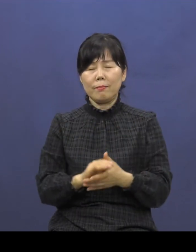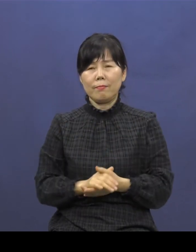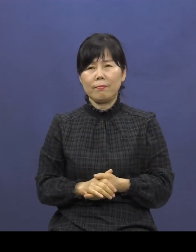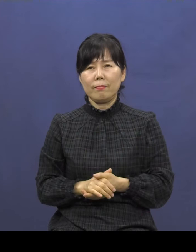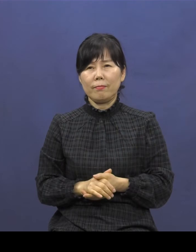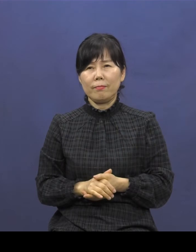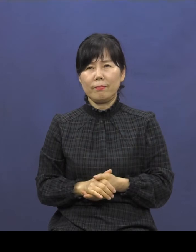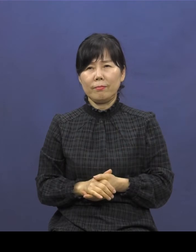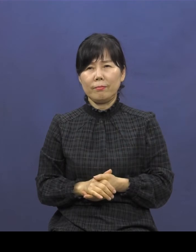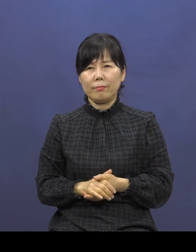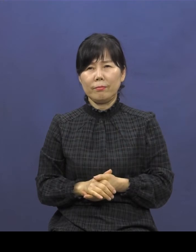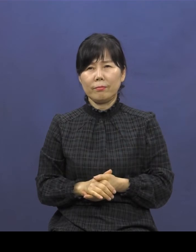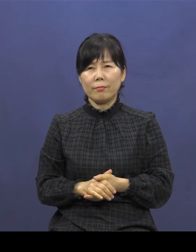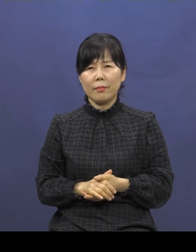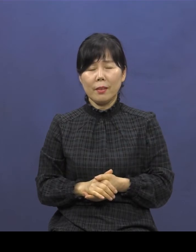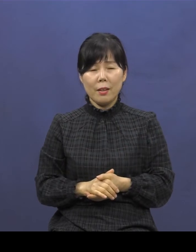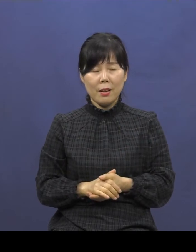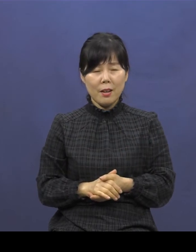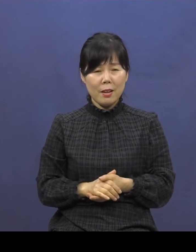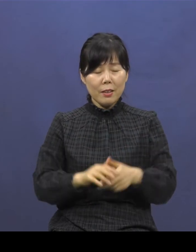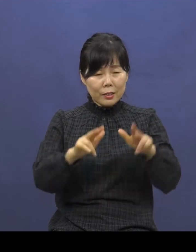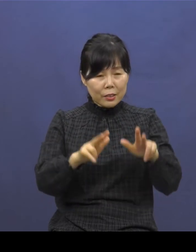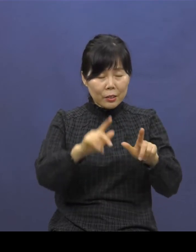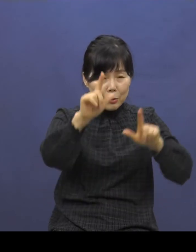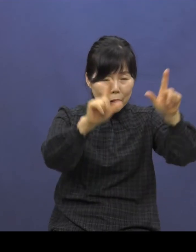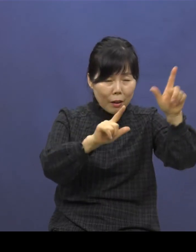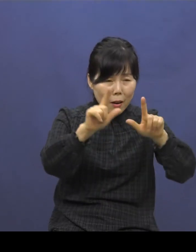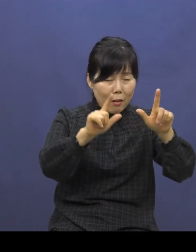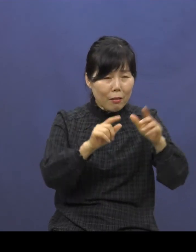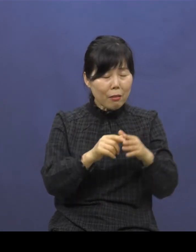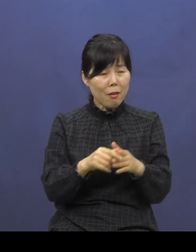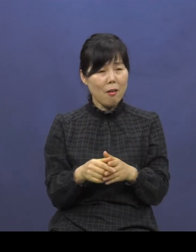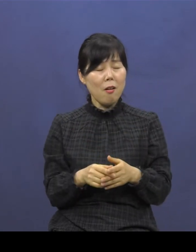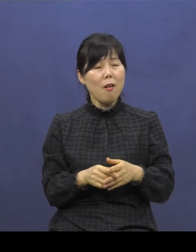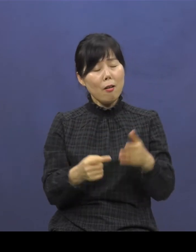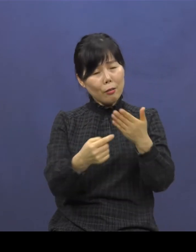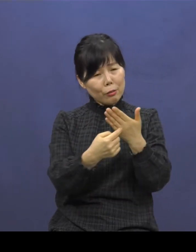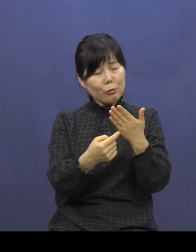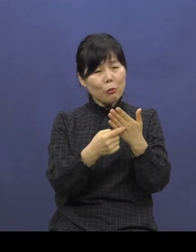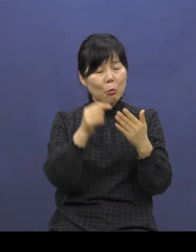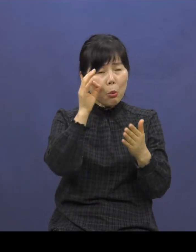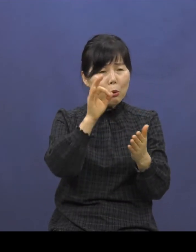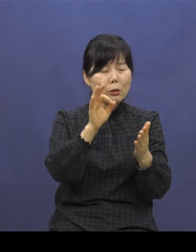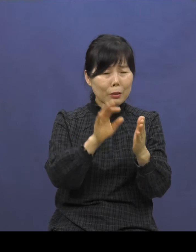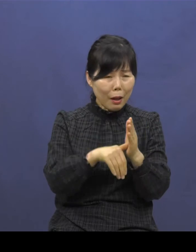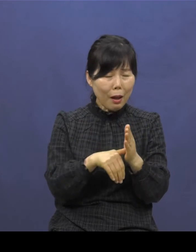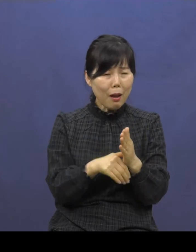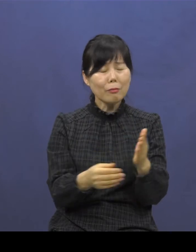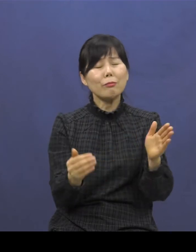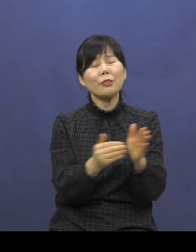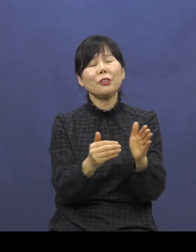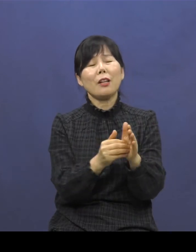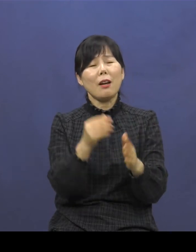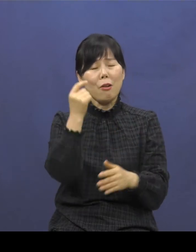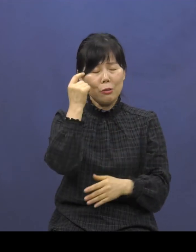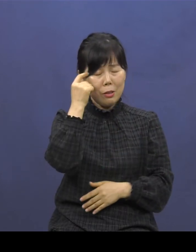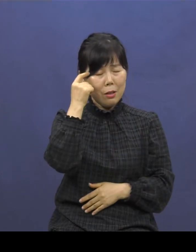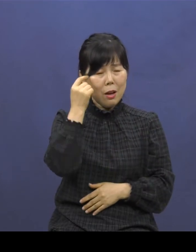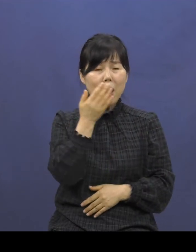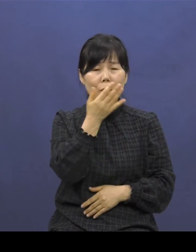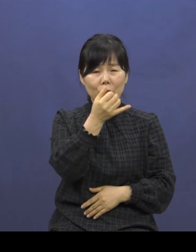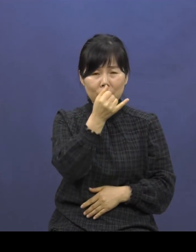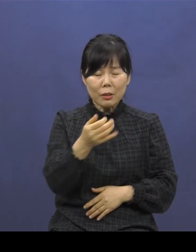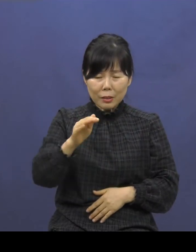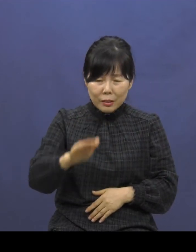그게 부활신앙이에요. 예, 상황은 객관적으로 볼 때는 다 끝났다고 말할지 모르겠습니다. 그런데 그